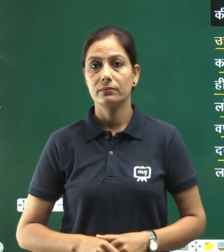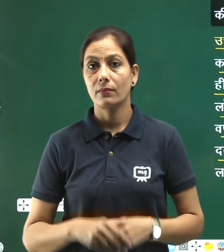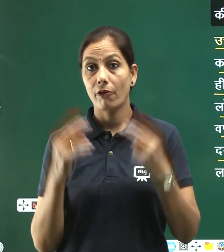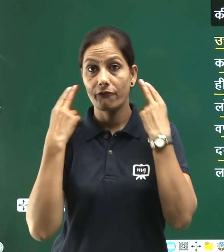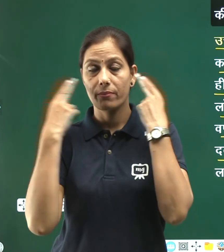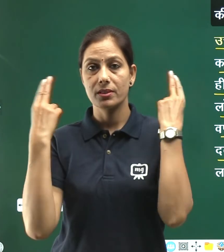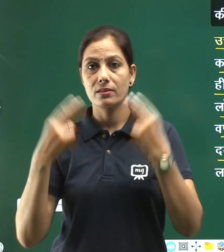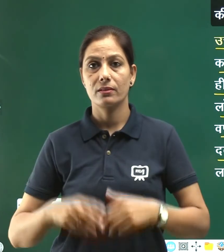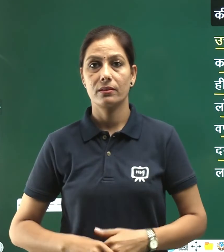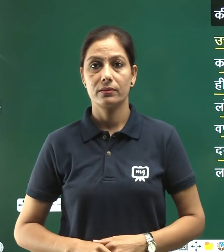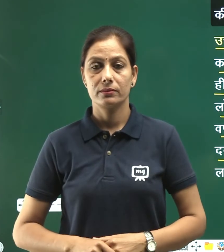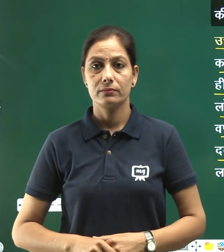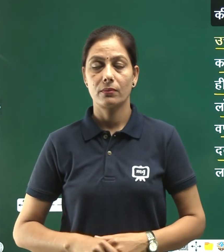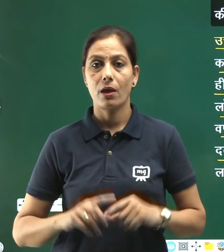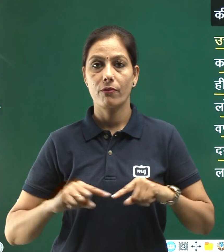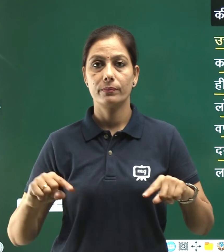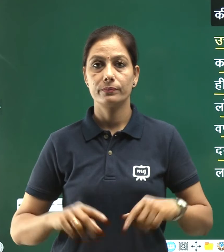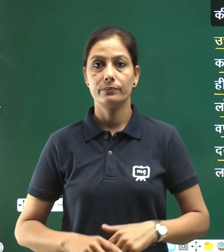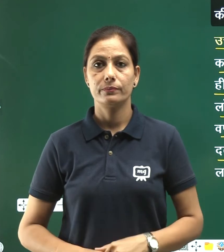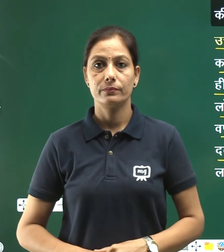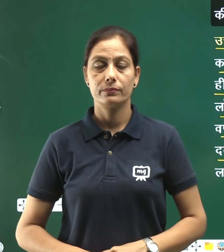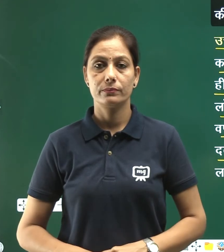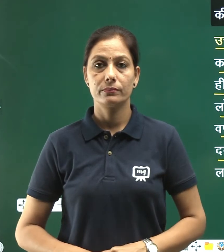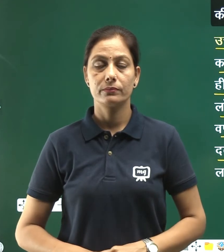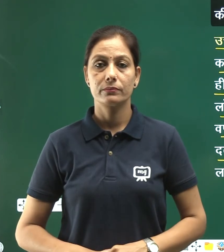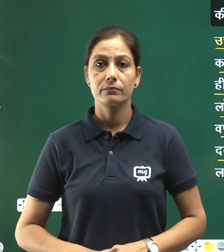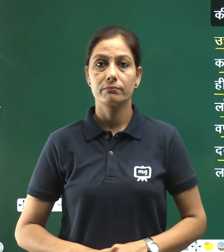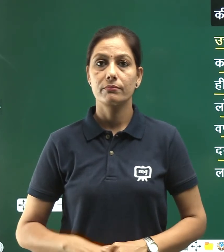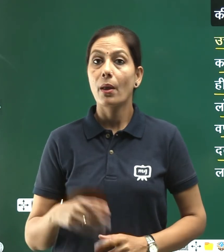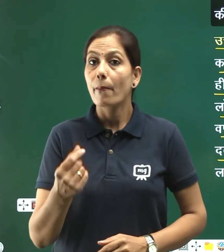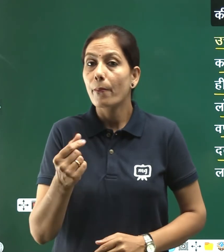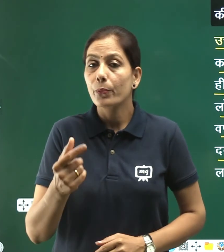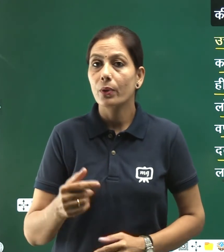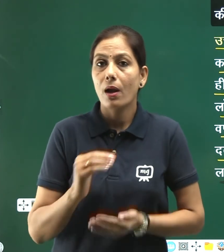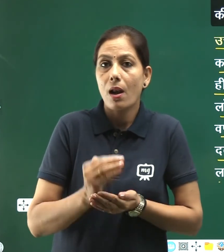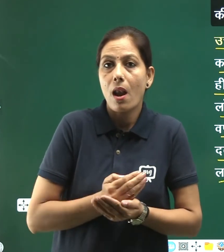प्रसिद्धि एवं आर्थिक लाभ